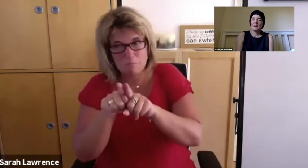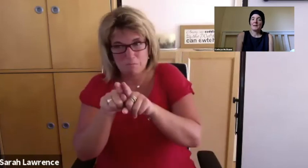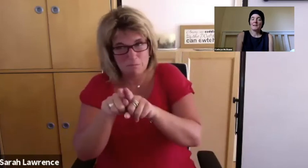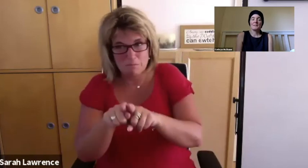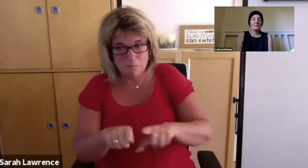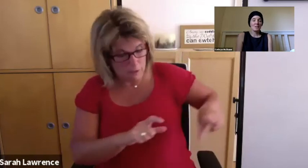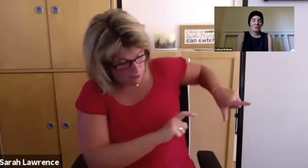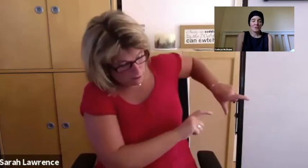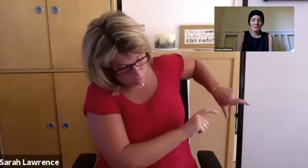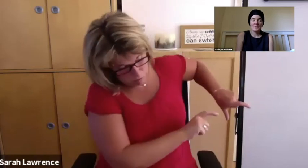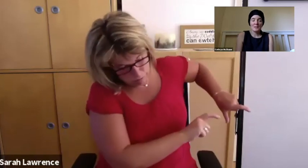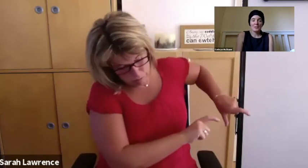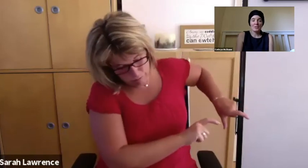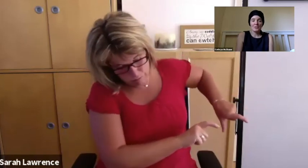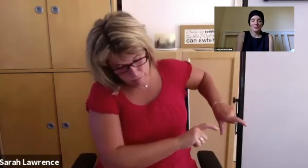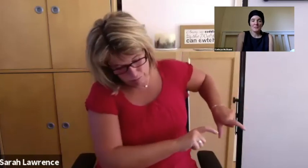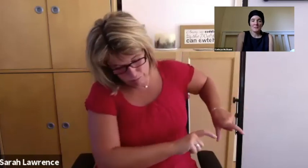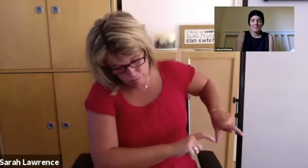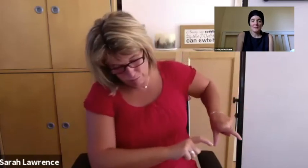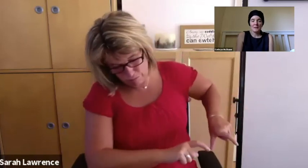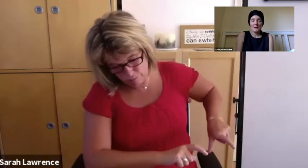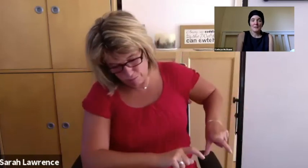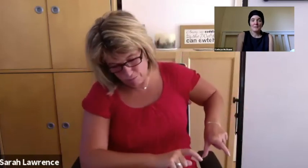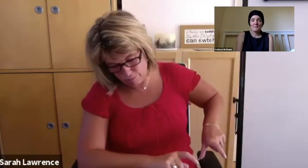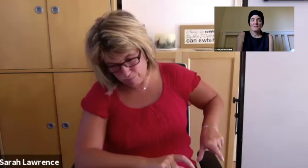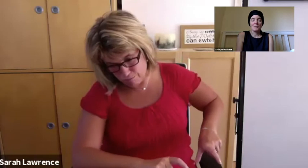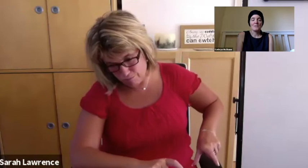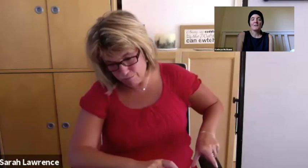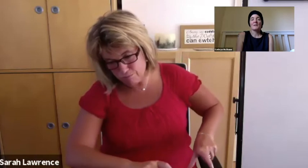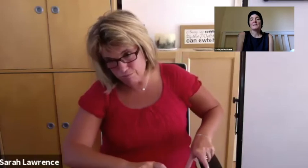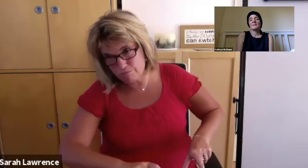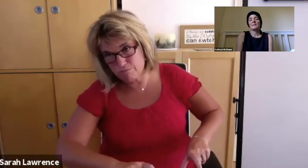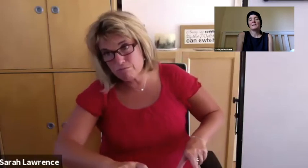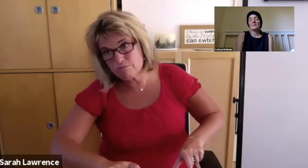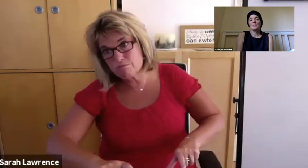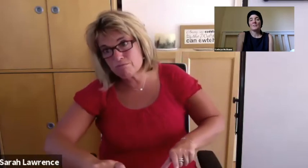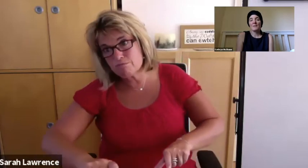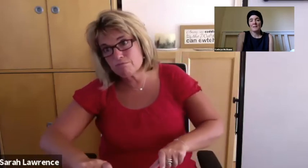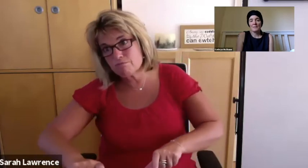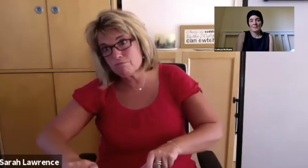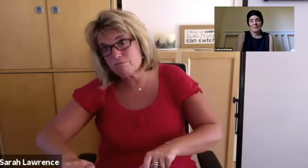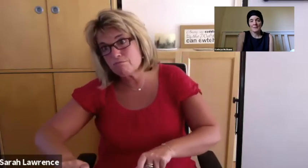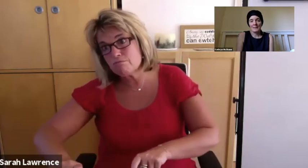A gyda'r chorus, yr ail chorus, mi'n trwyddo fe yn union fel nath